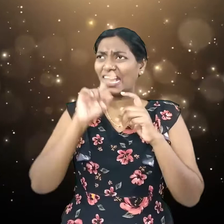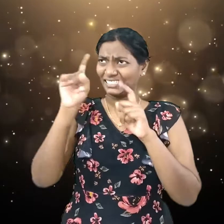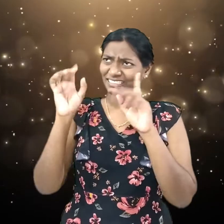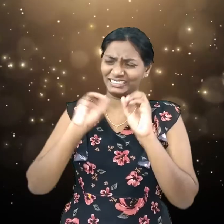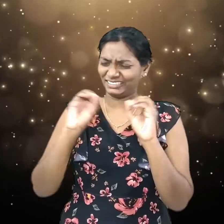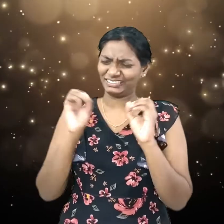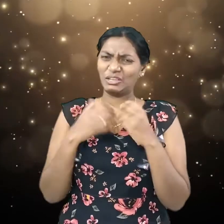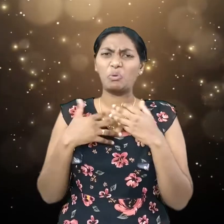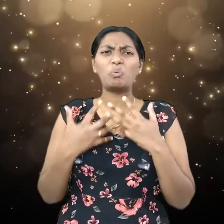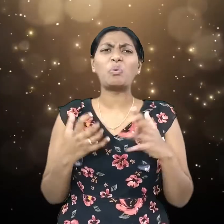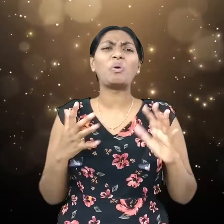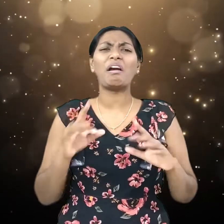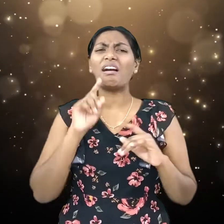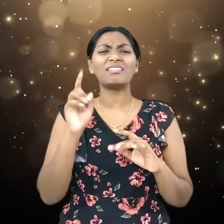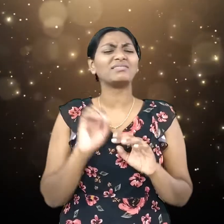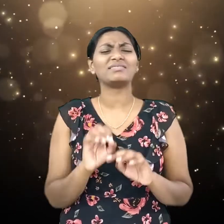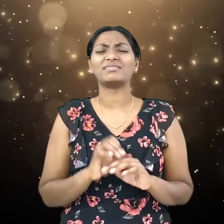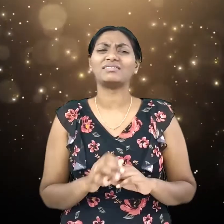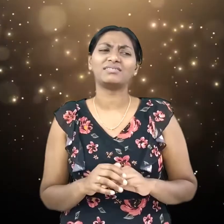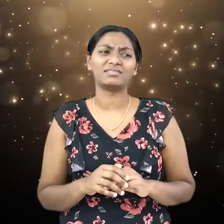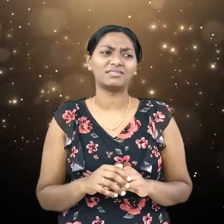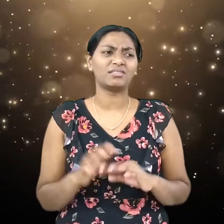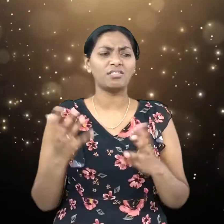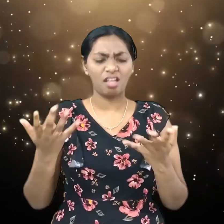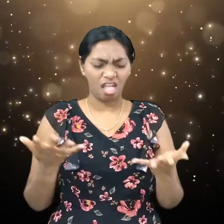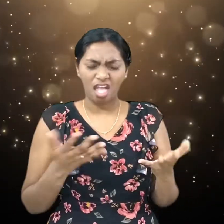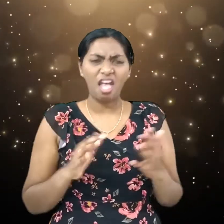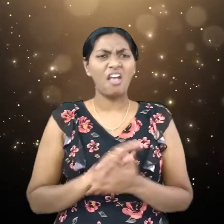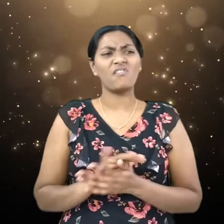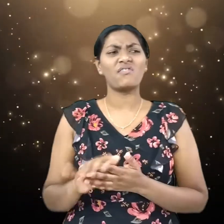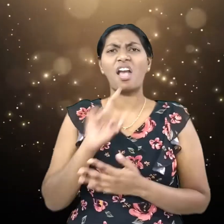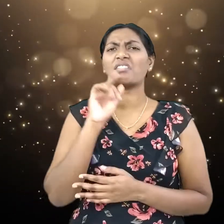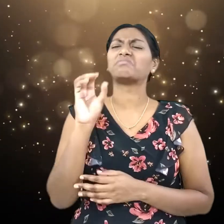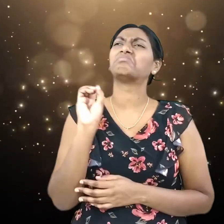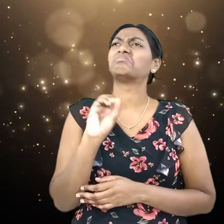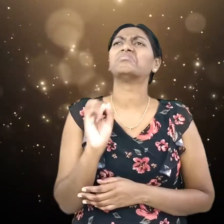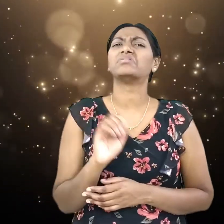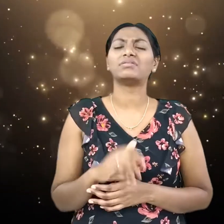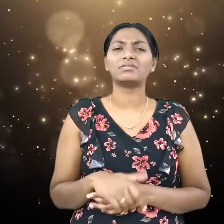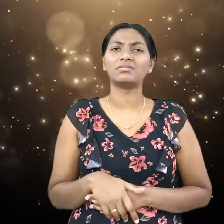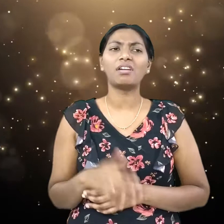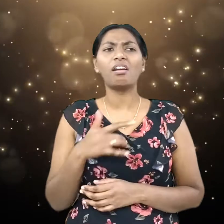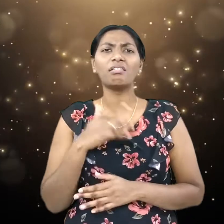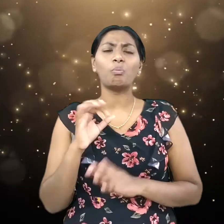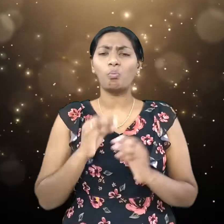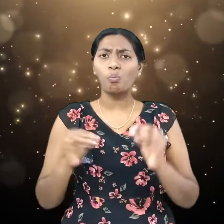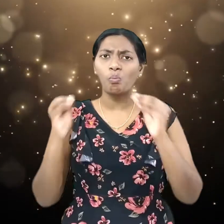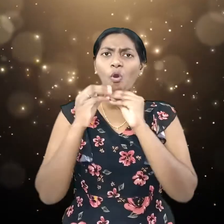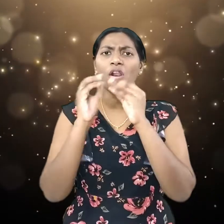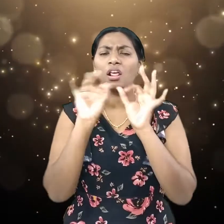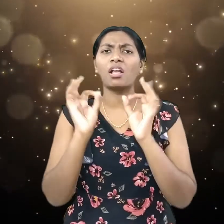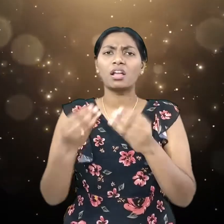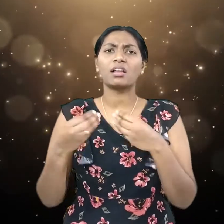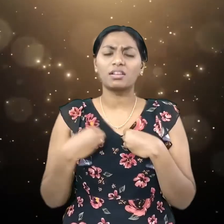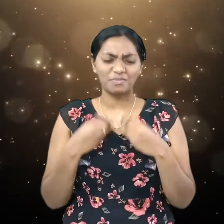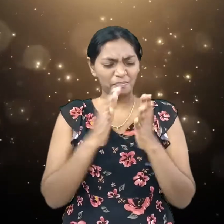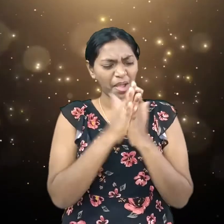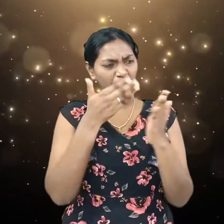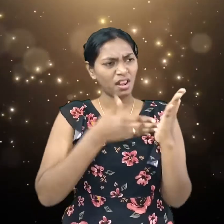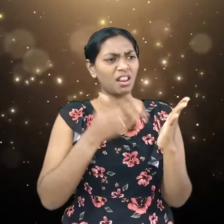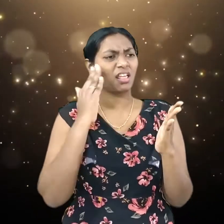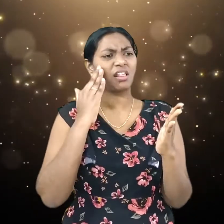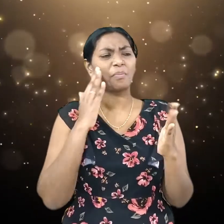नहीं। क्या मांगू? मुझे अपनी बाइबल पता है, मैं क्या मांगू उठा के जो मेरे पास पहले से नहीं है। प्रेज द